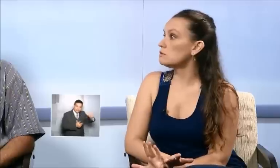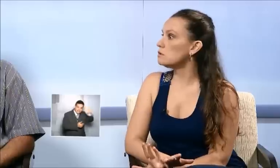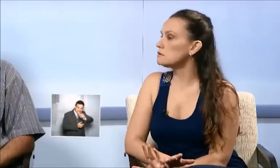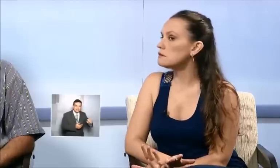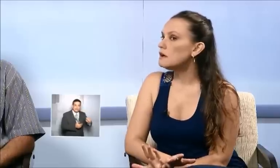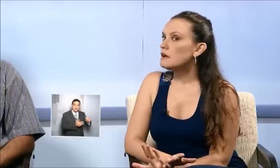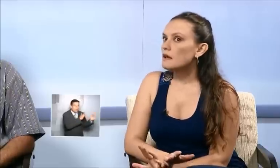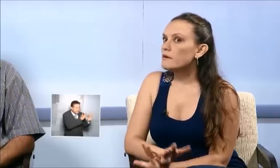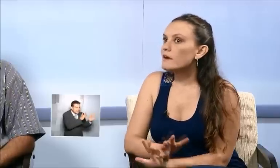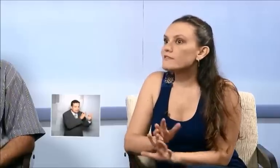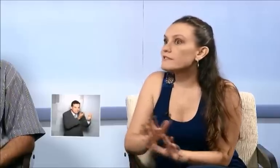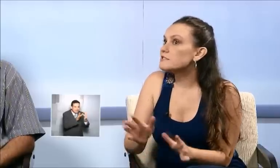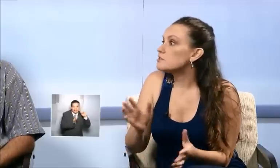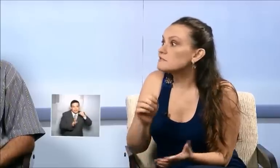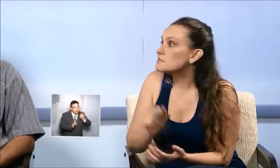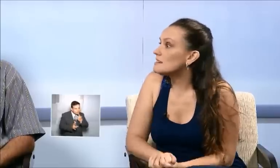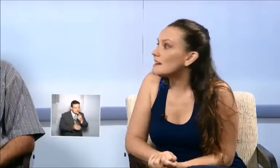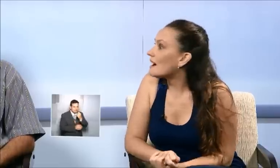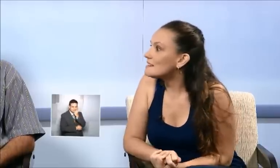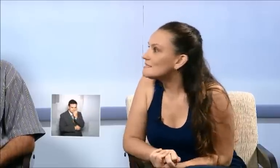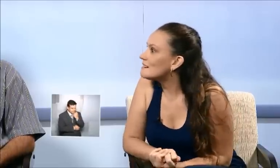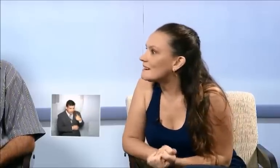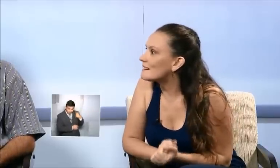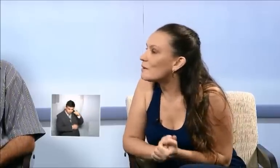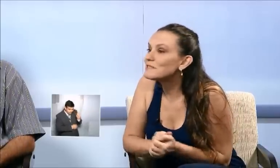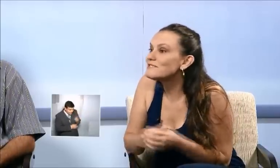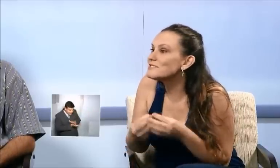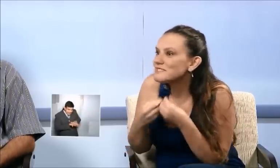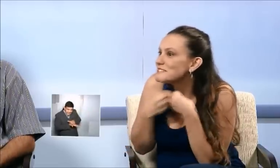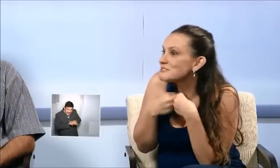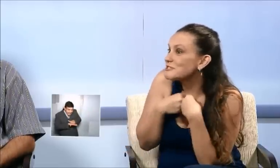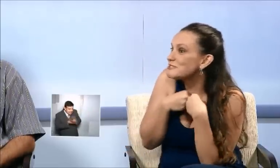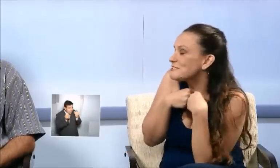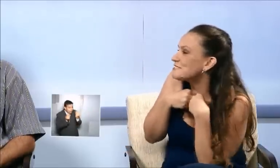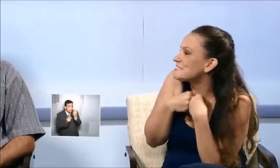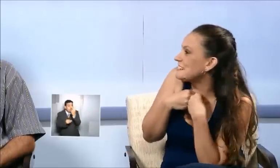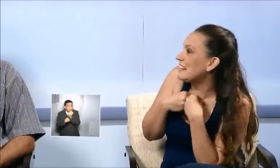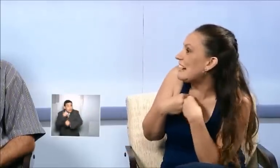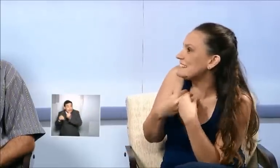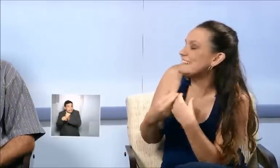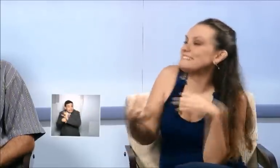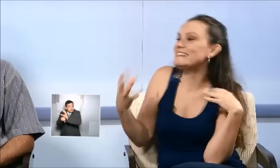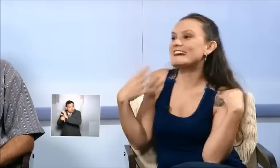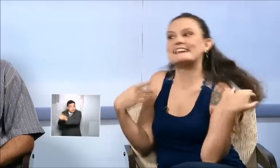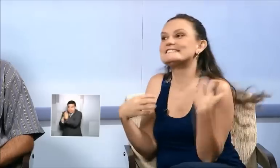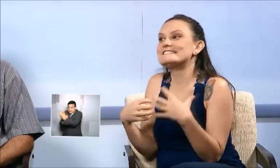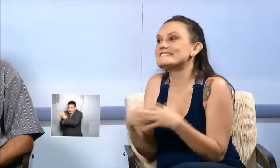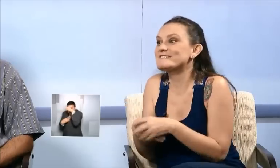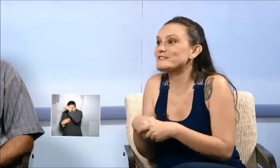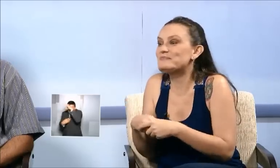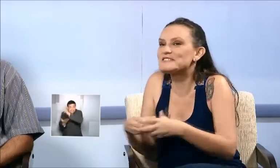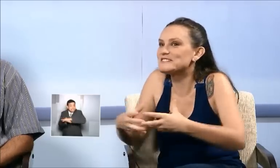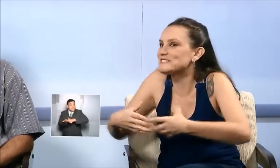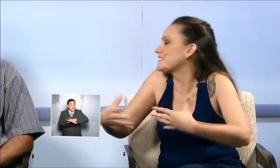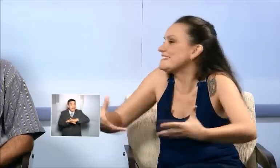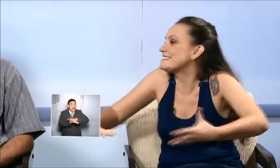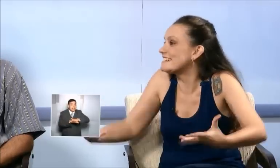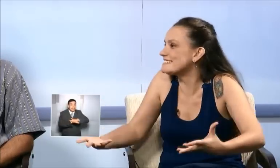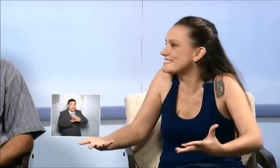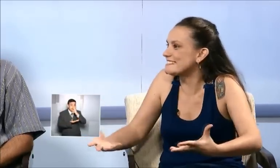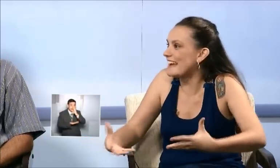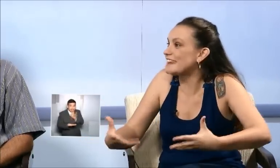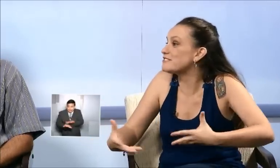com o surdo, eu olhava e falava, gente, eu não sei nada. Como que eu fiz 2 anos de curso e não sei nada? E aí te dá aquela sensação de, poxa, eu